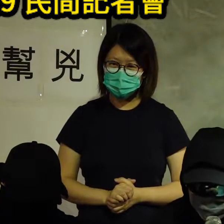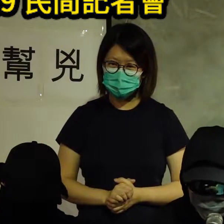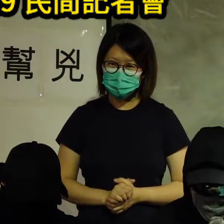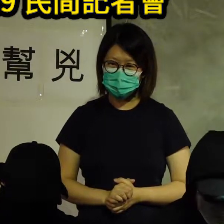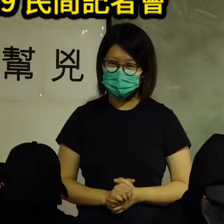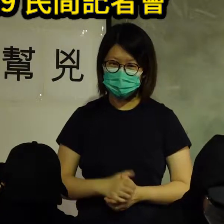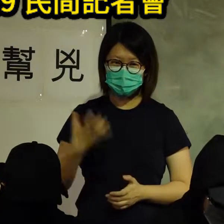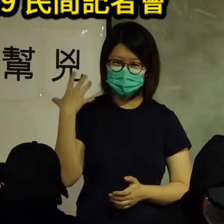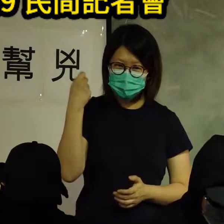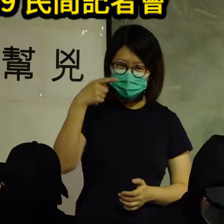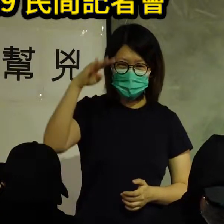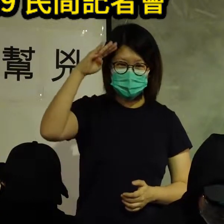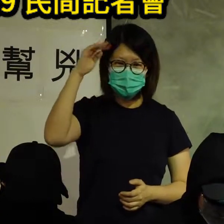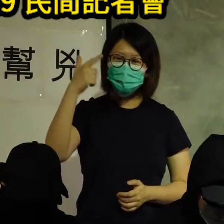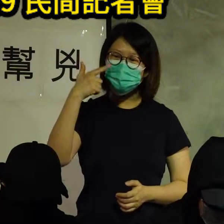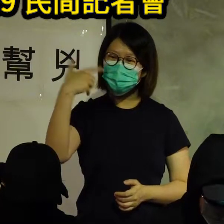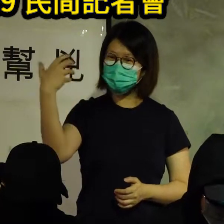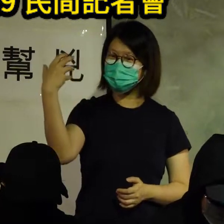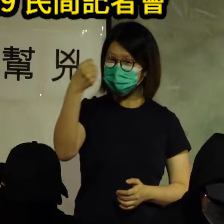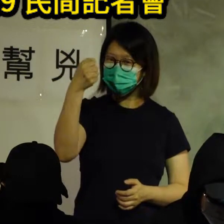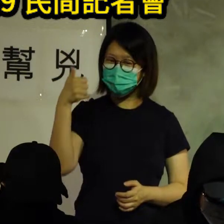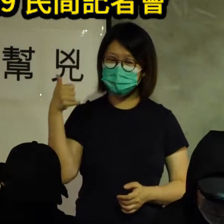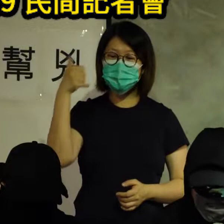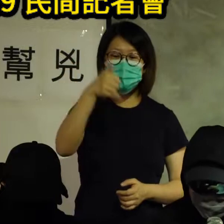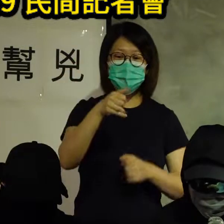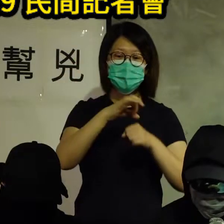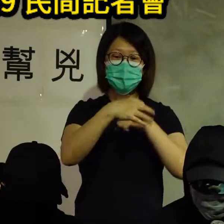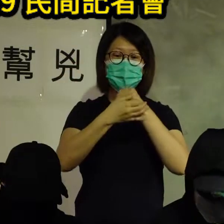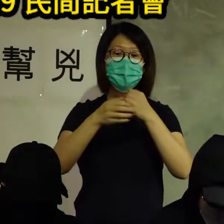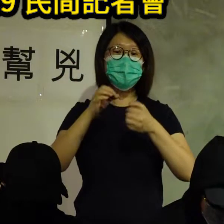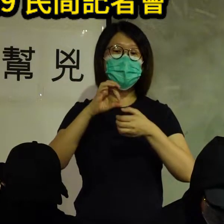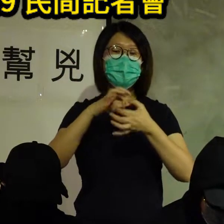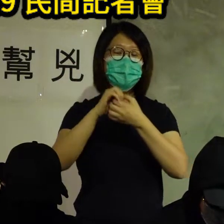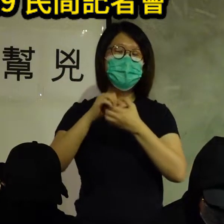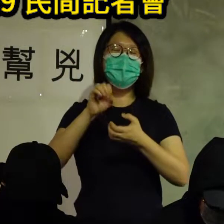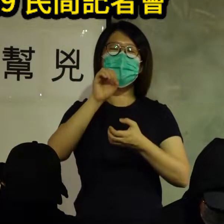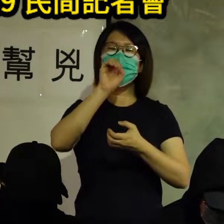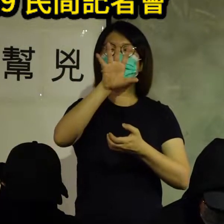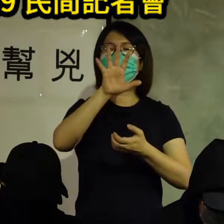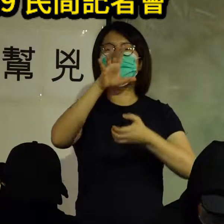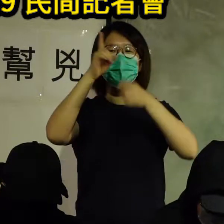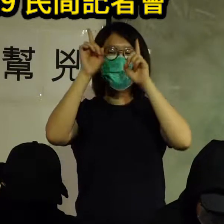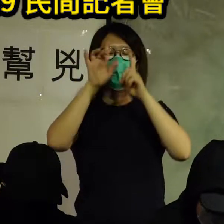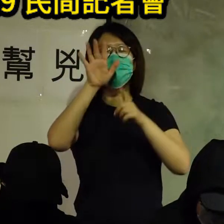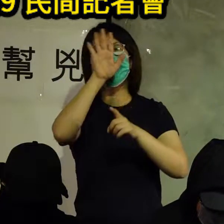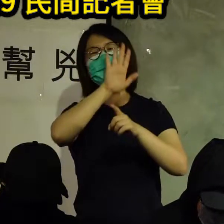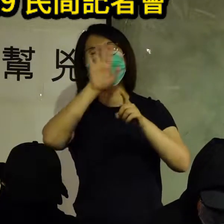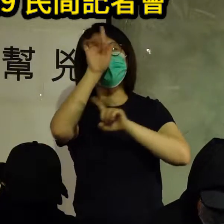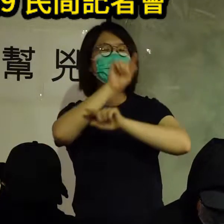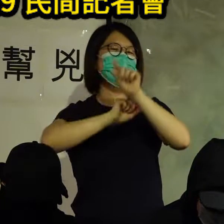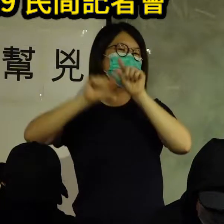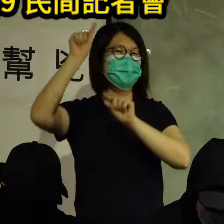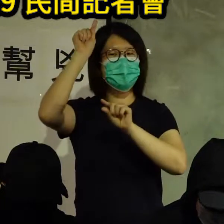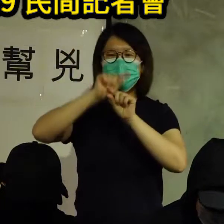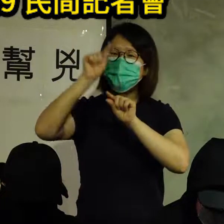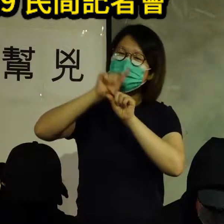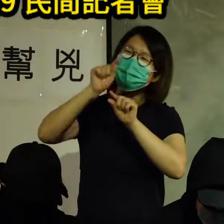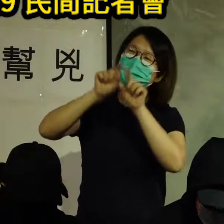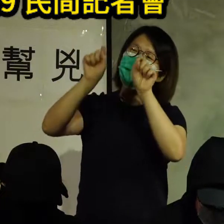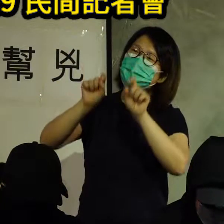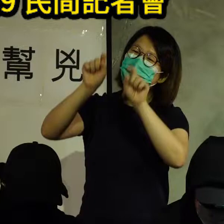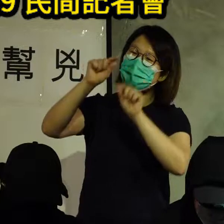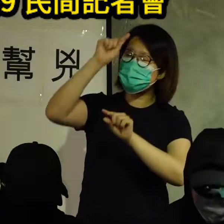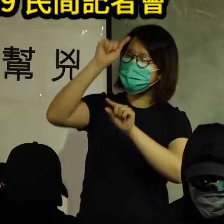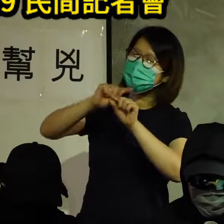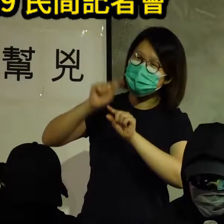警方默奴緊鼓地去洗白和近越來恐怖主義的言論不難令人猜